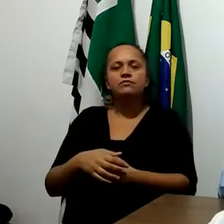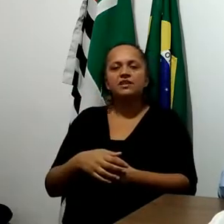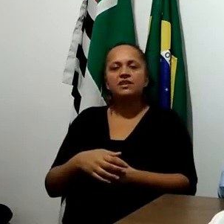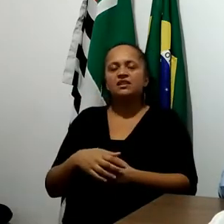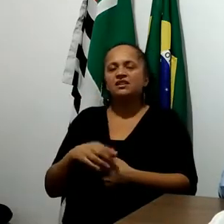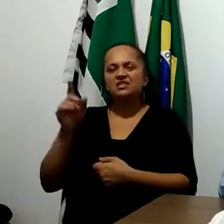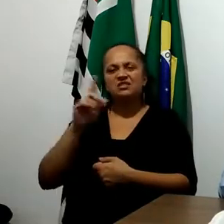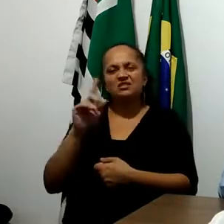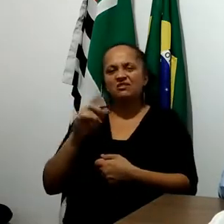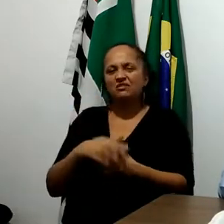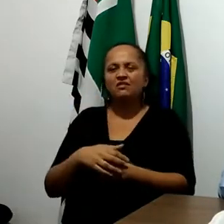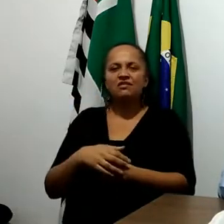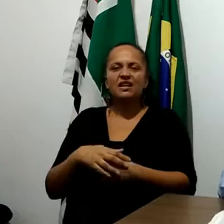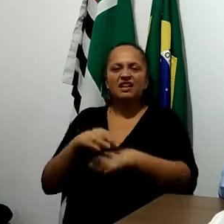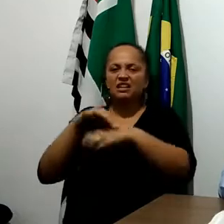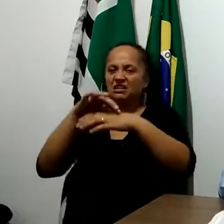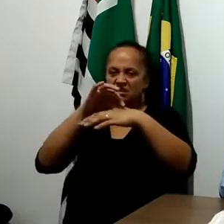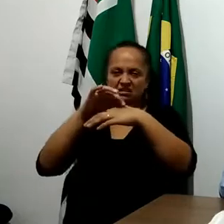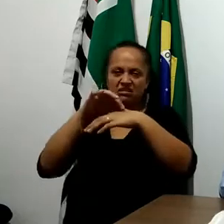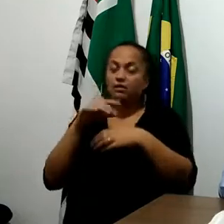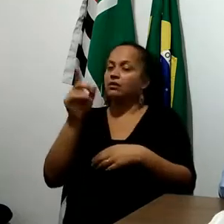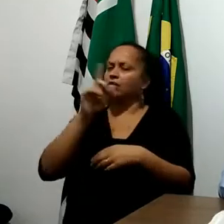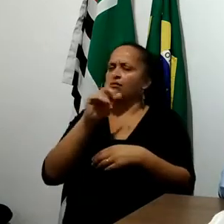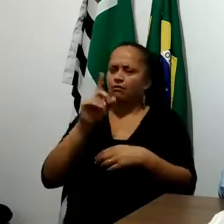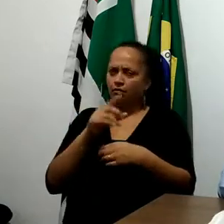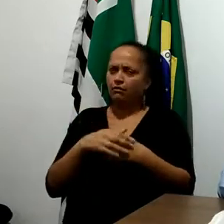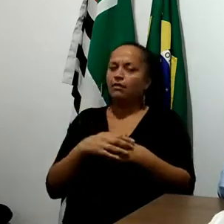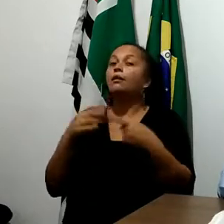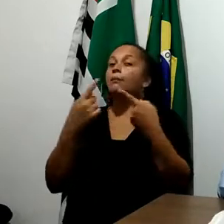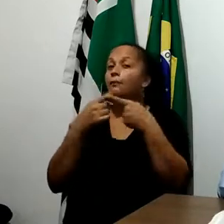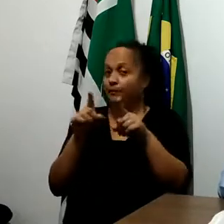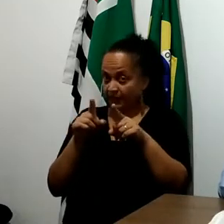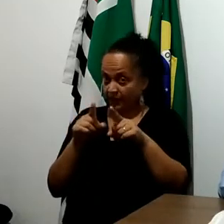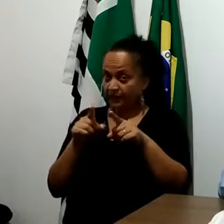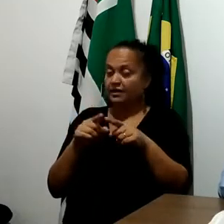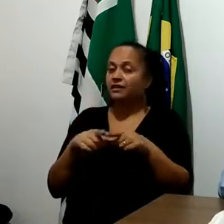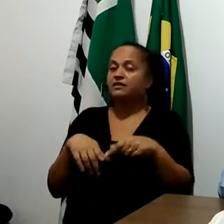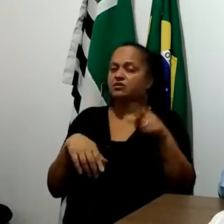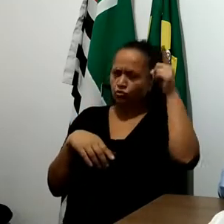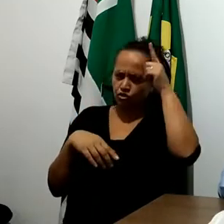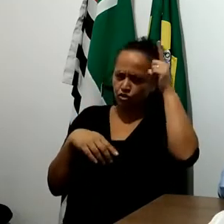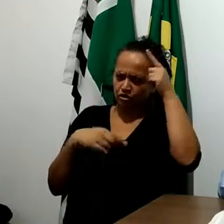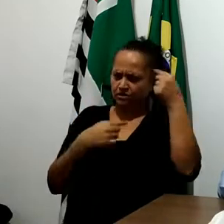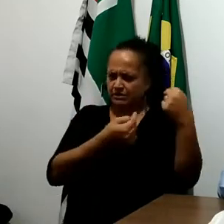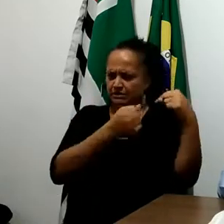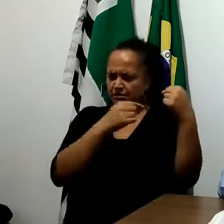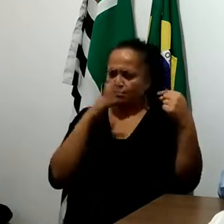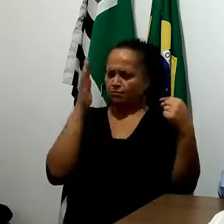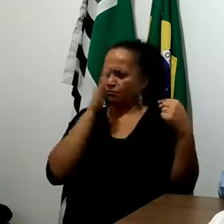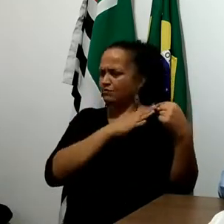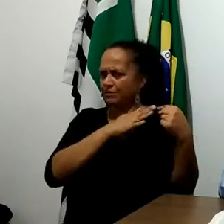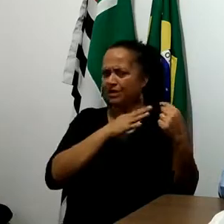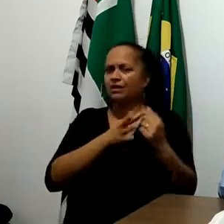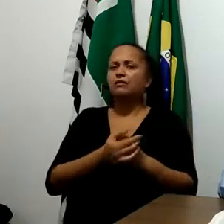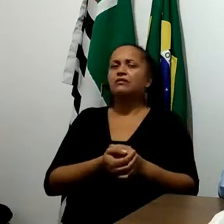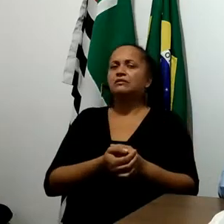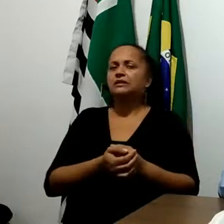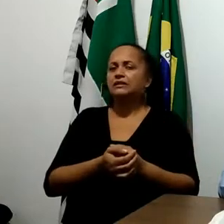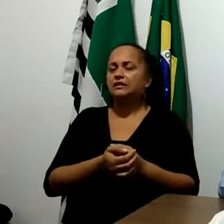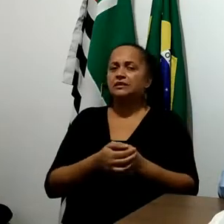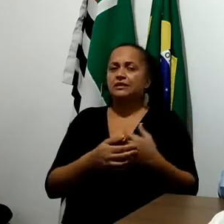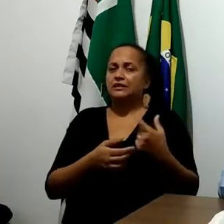sangue e não é contra a carne, e sim contra os principados e potestades, contra os